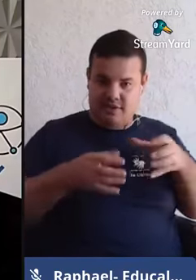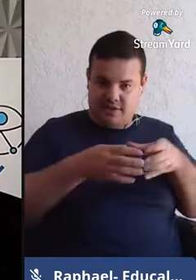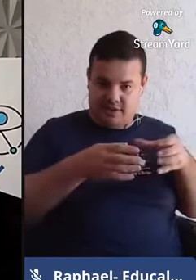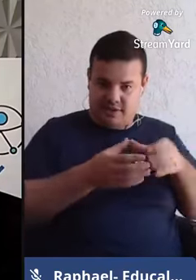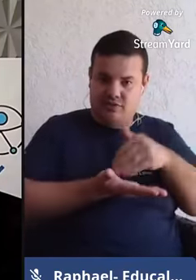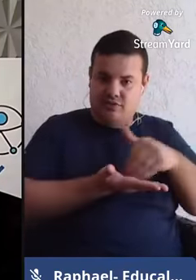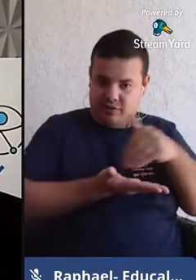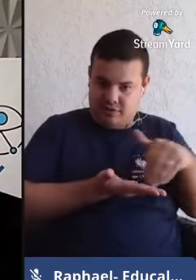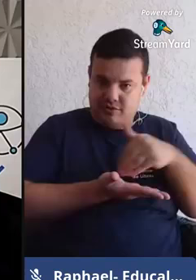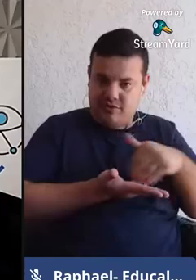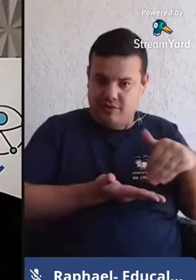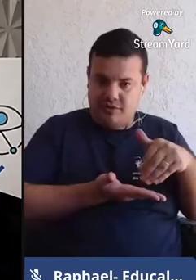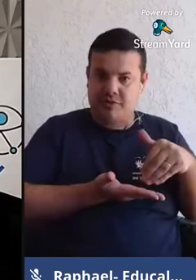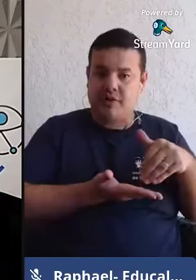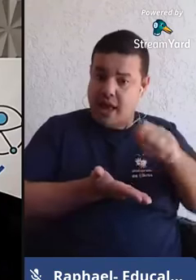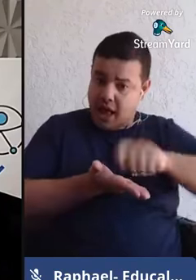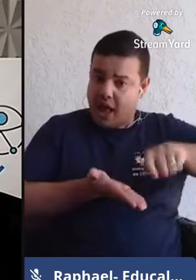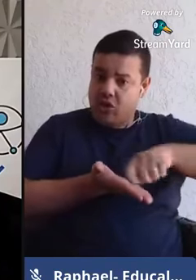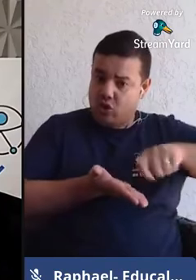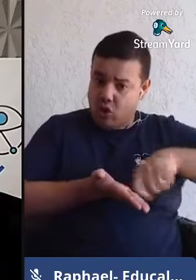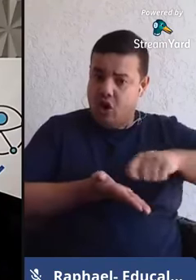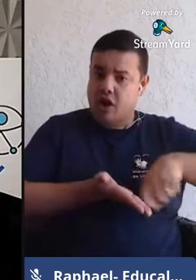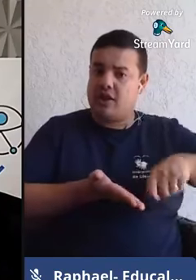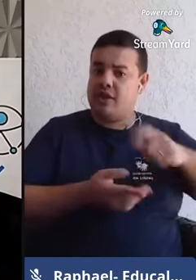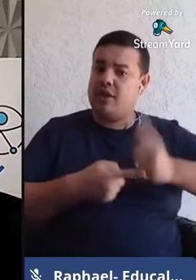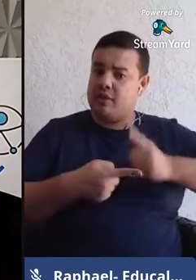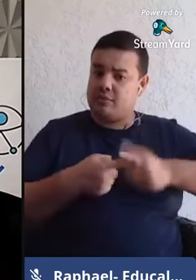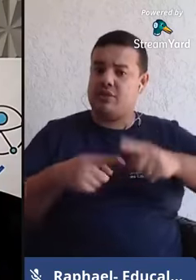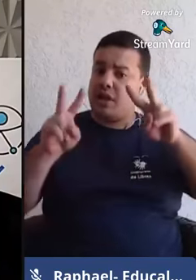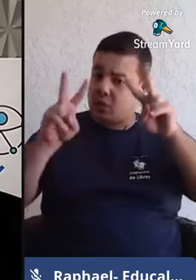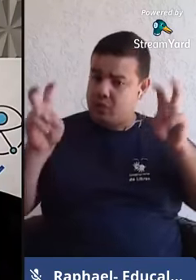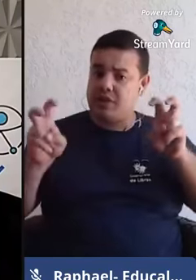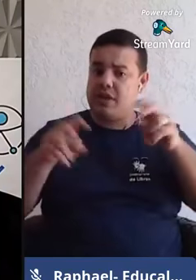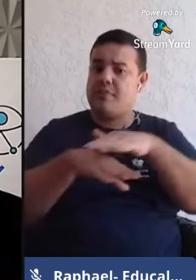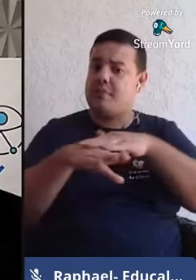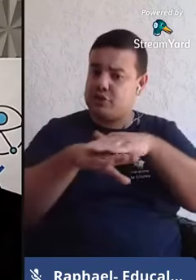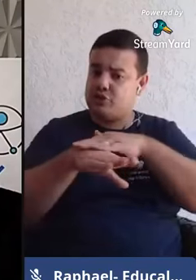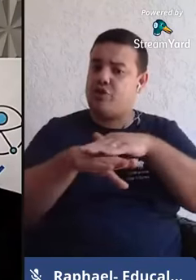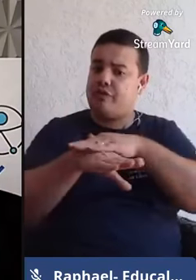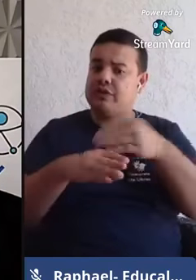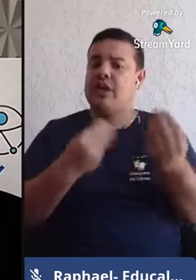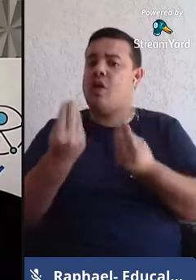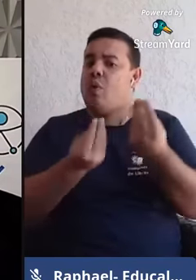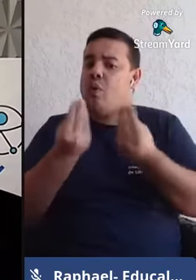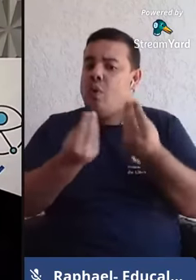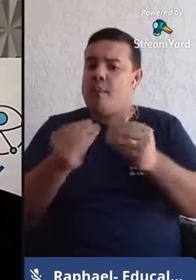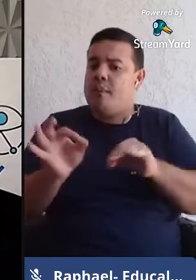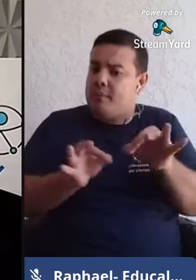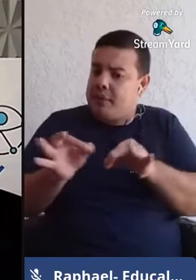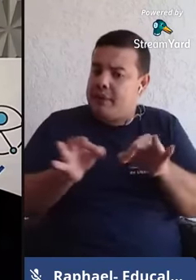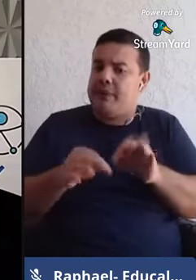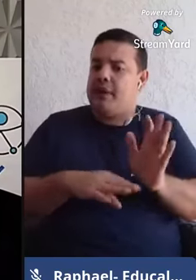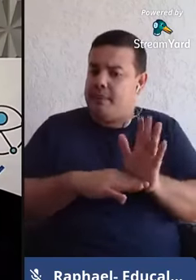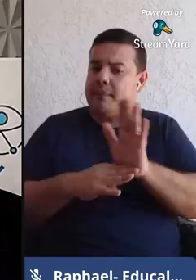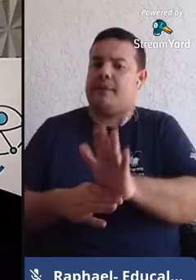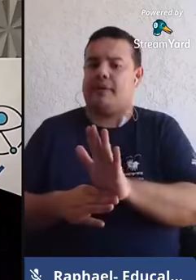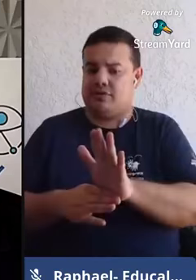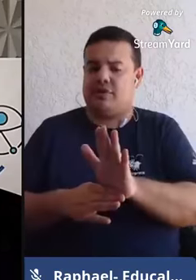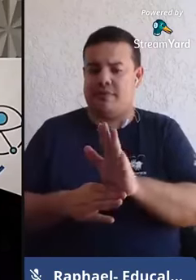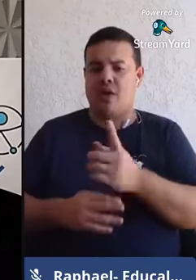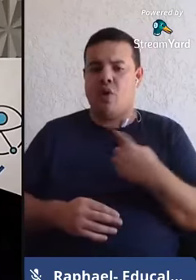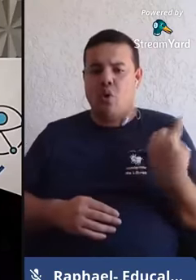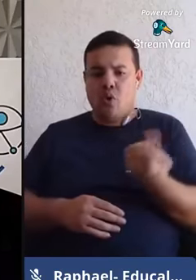gente, anotem, porque eu acho que é um tema para a gente debater como é que a gente sai dele. Nós vivemos num universo,